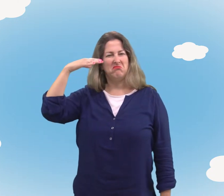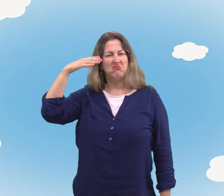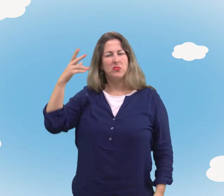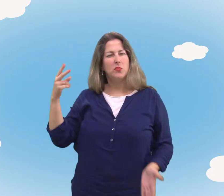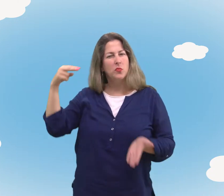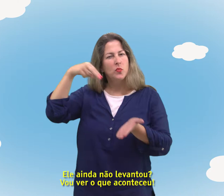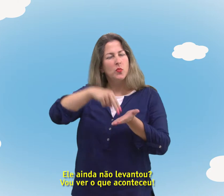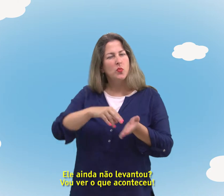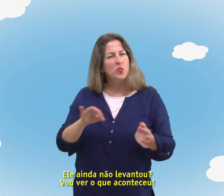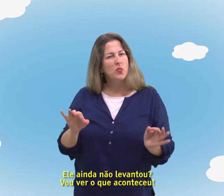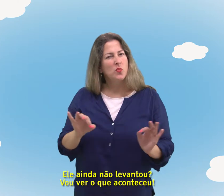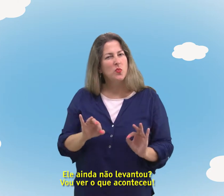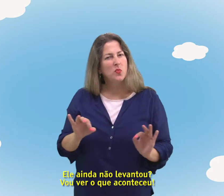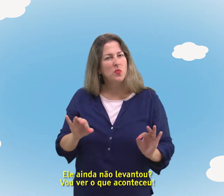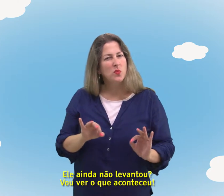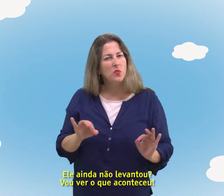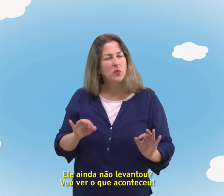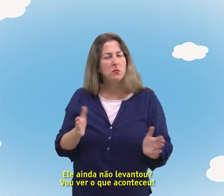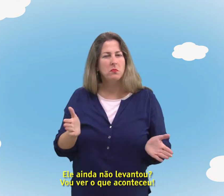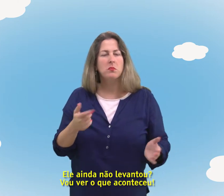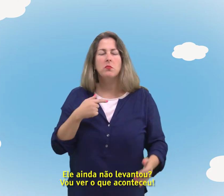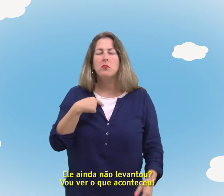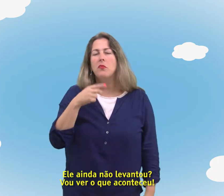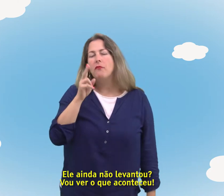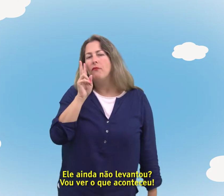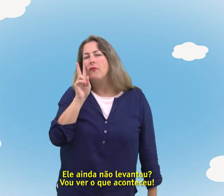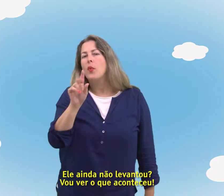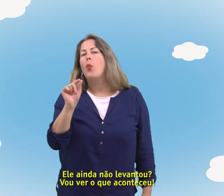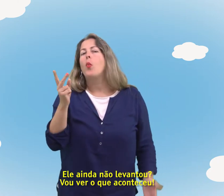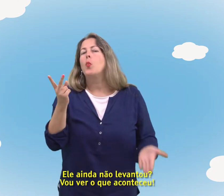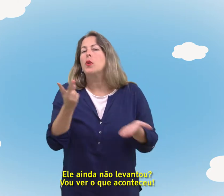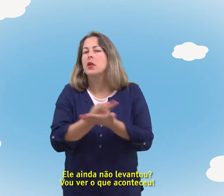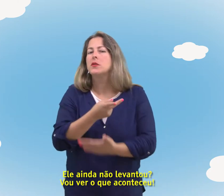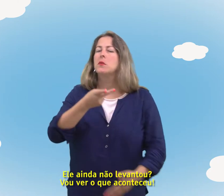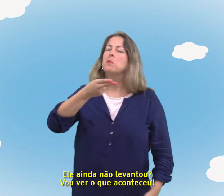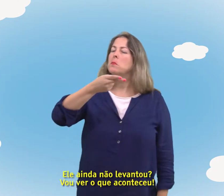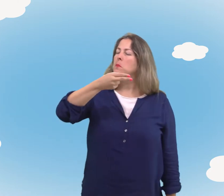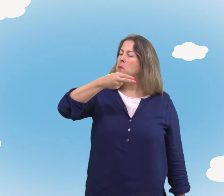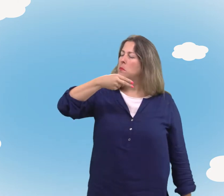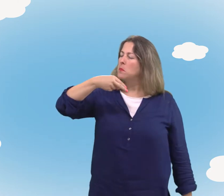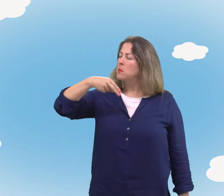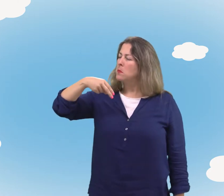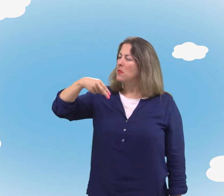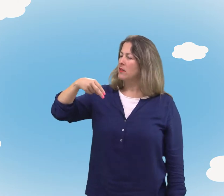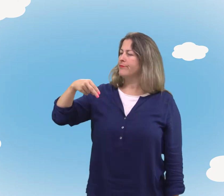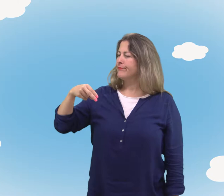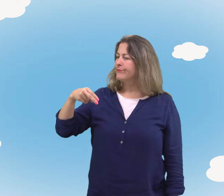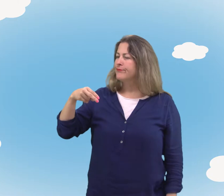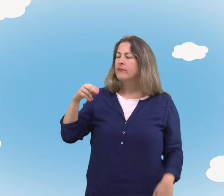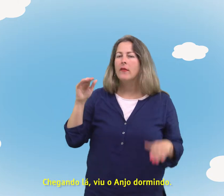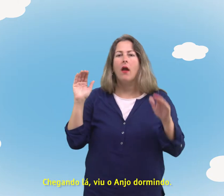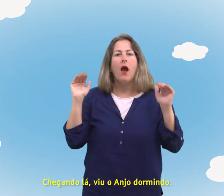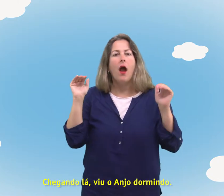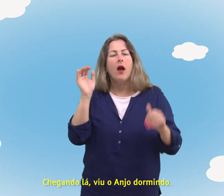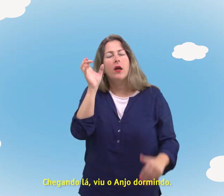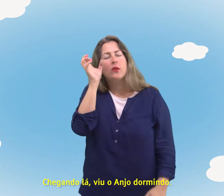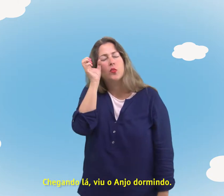ele ainda não levantou vou ver o que aconteceu chegando lá viu